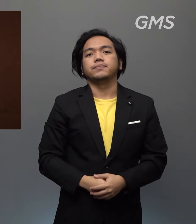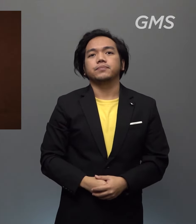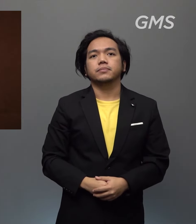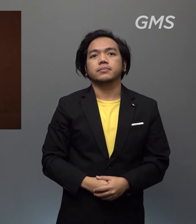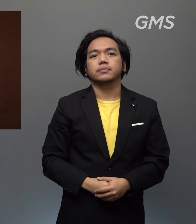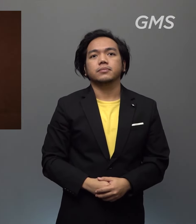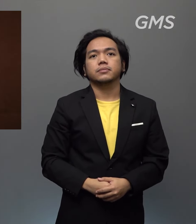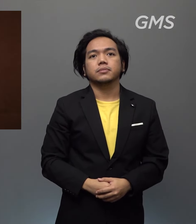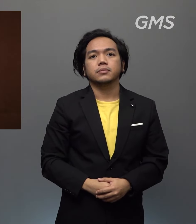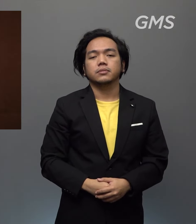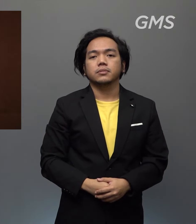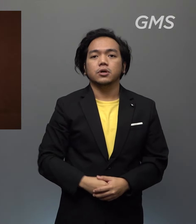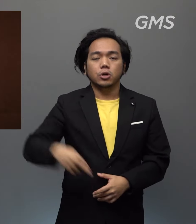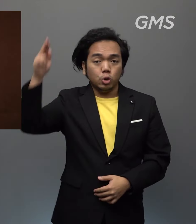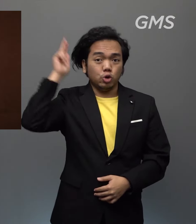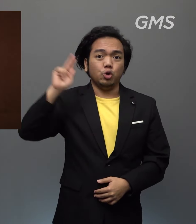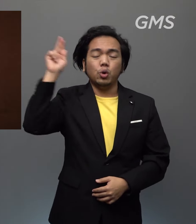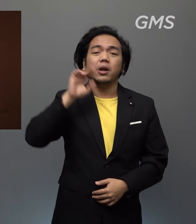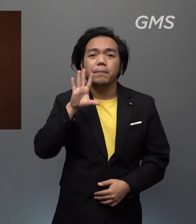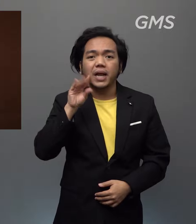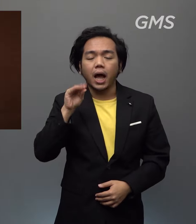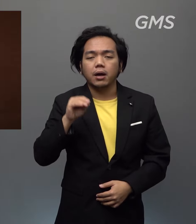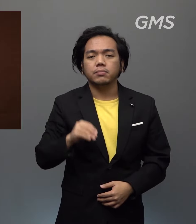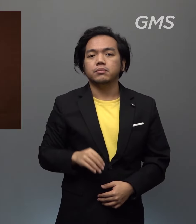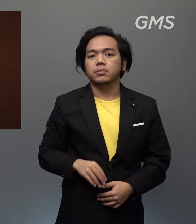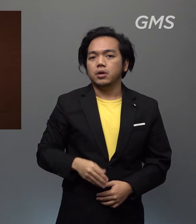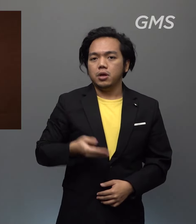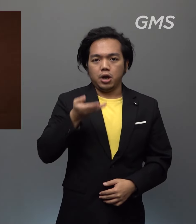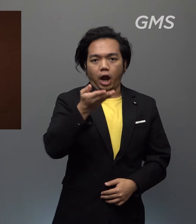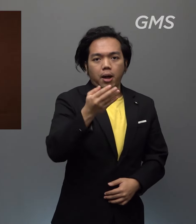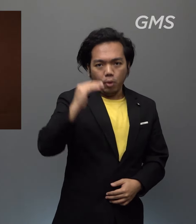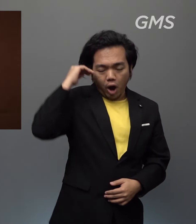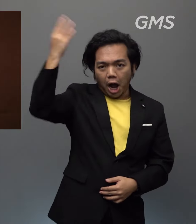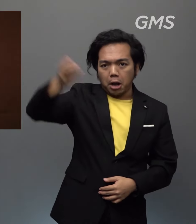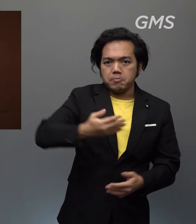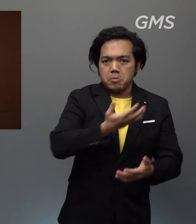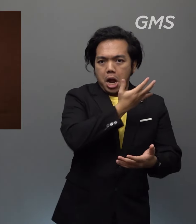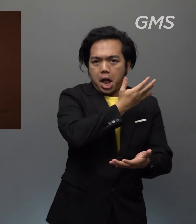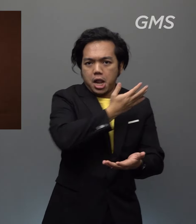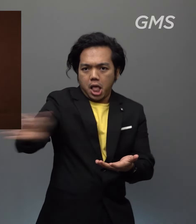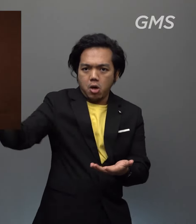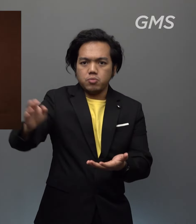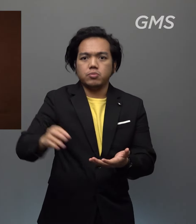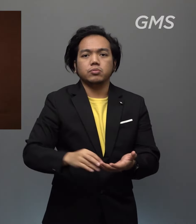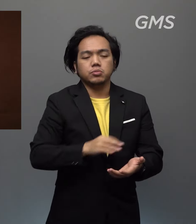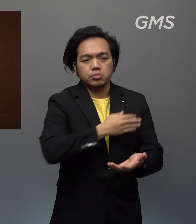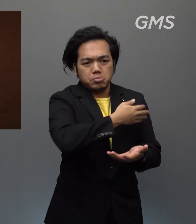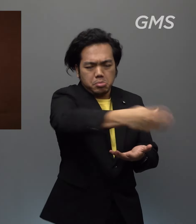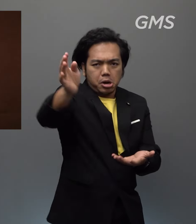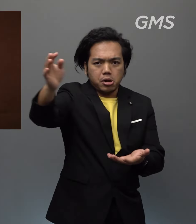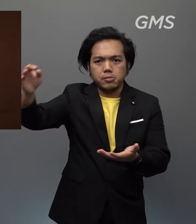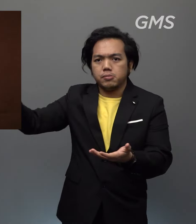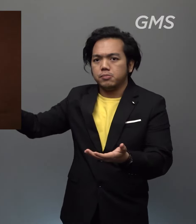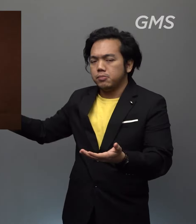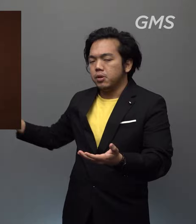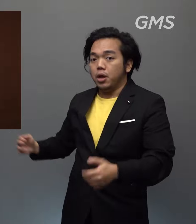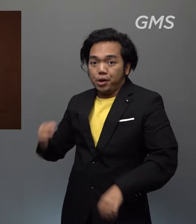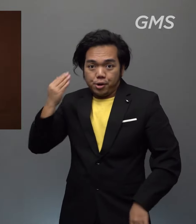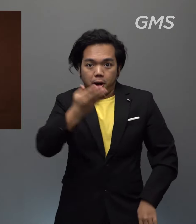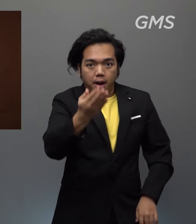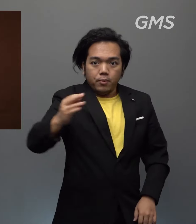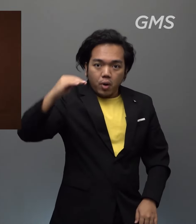Tapi Tuhan berkata, kamu akan menghalau mereka semua. Kamu akan menghabisi mereka semua. Kamu akan